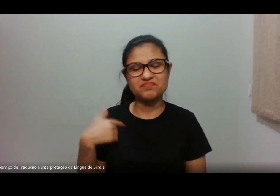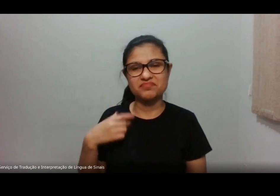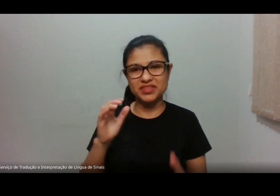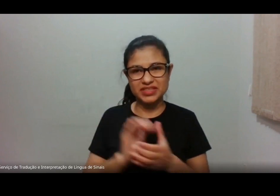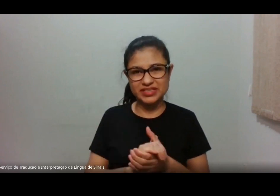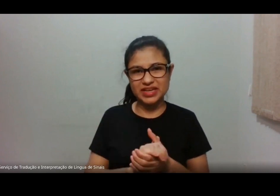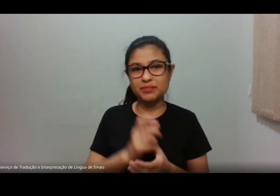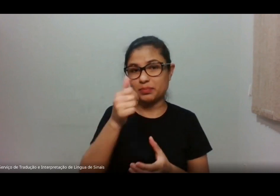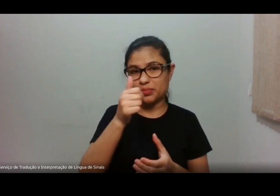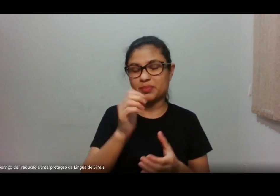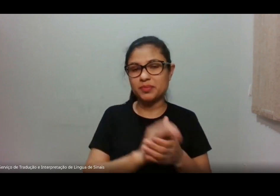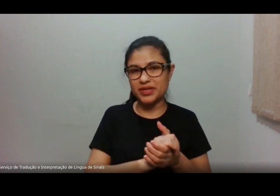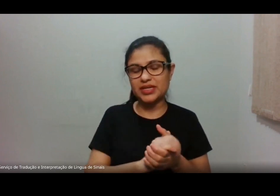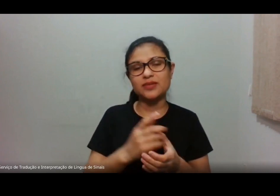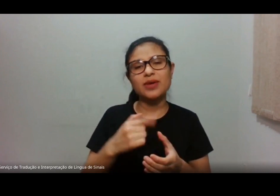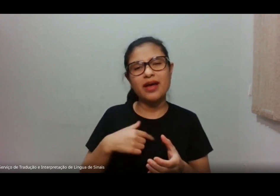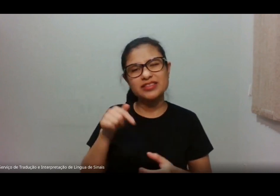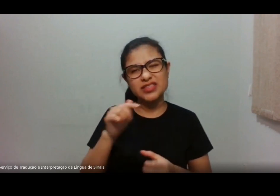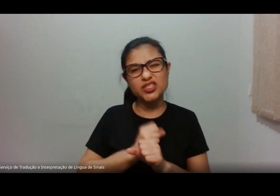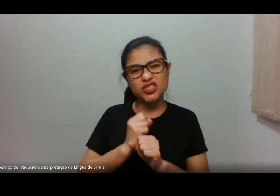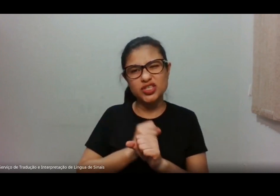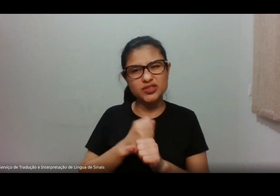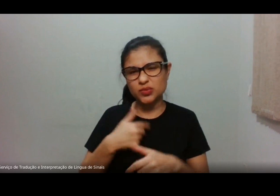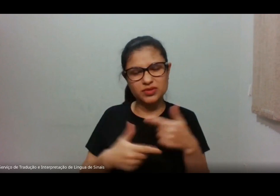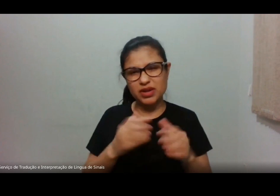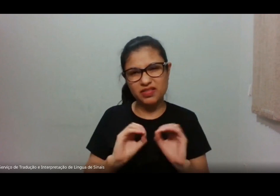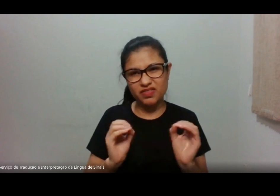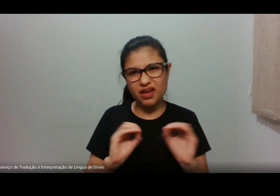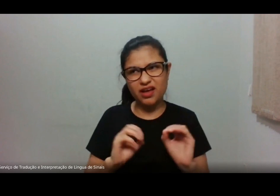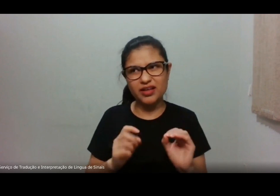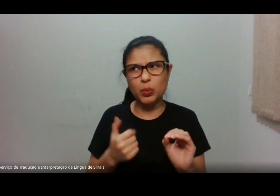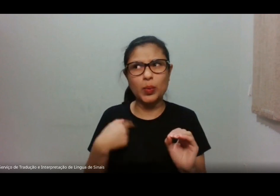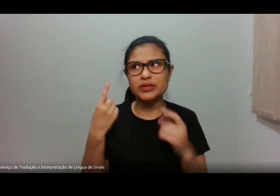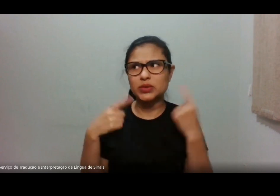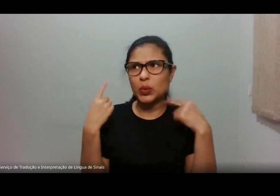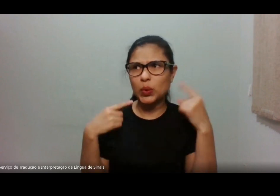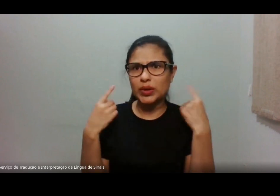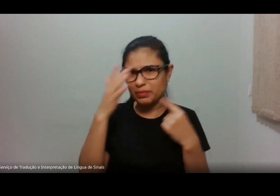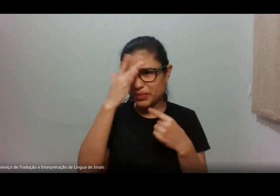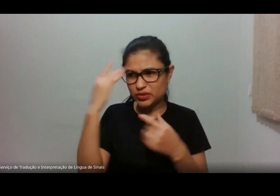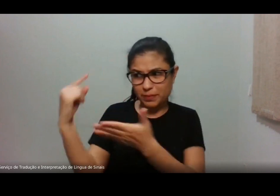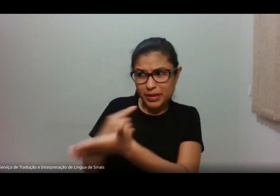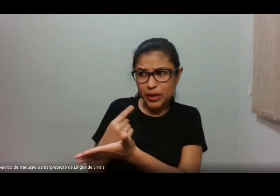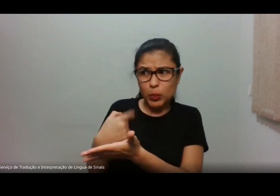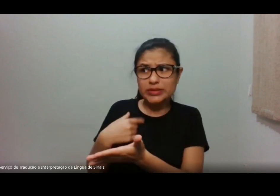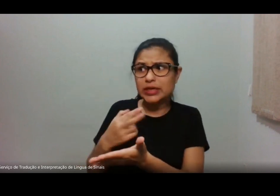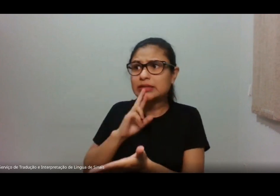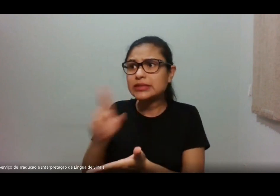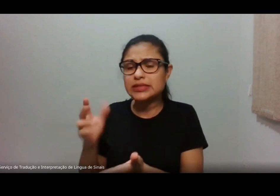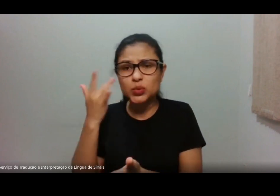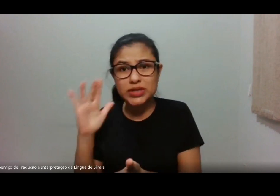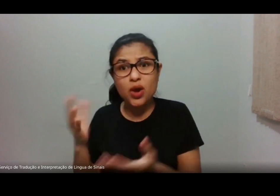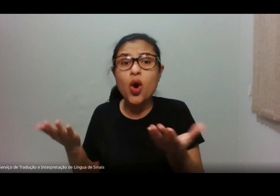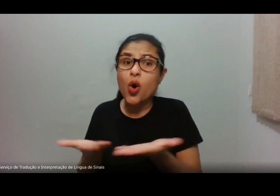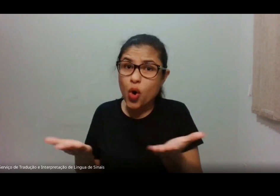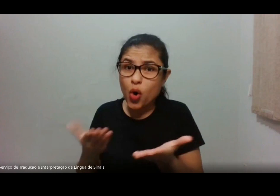quando eu era casada com meu primeiro marido, que eu fiquei 7 anos sem trabalhar, quase fiquei doida e tal, se alguém me fizesse essa pergunta, eu não saberia responder. Hoje eu